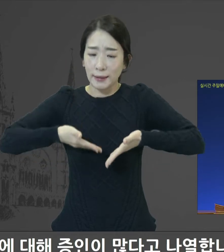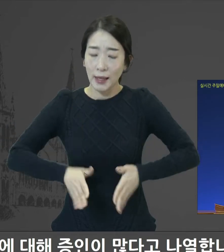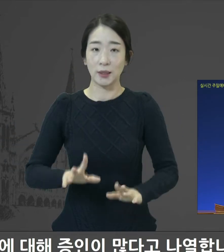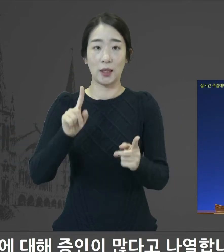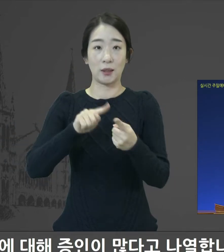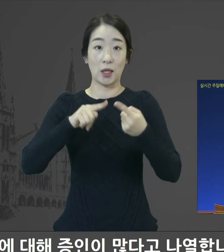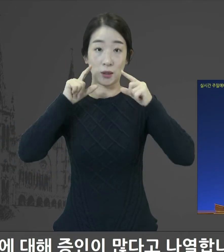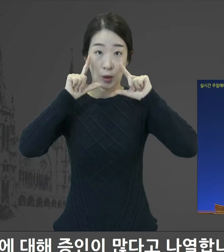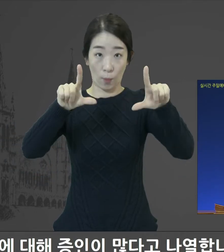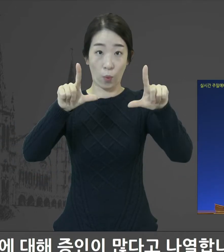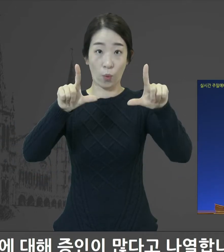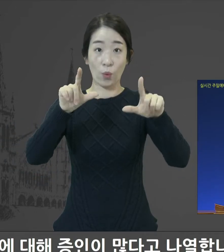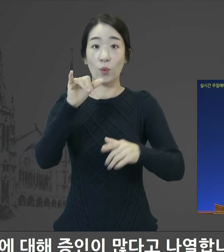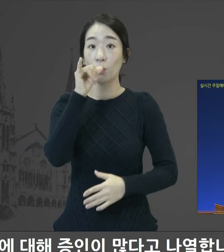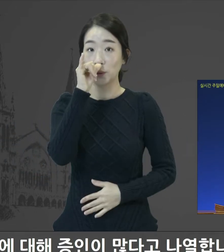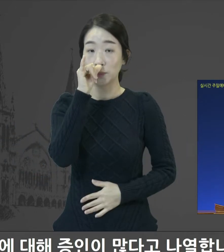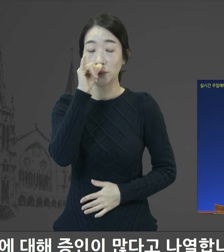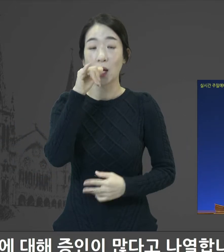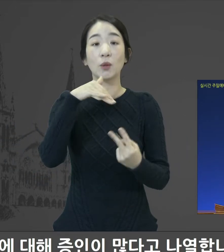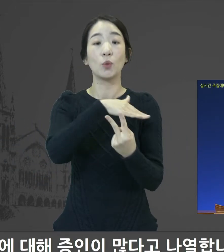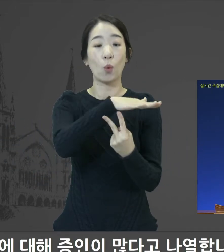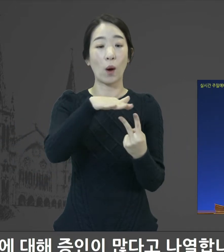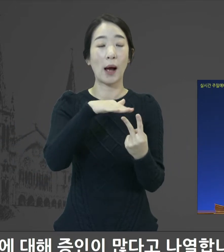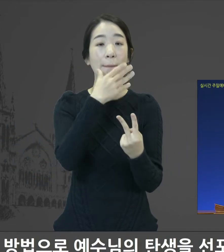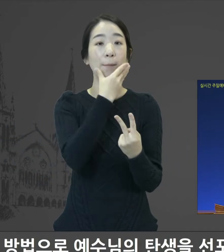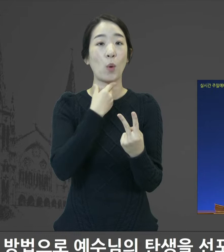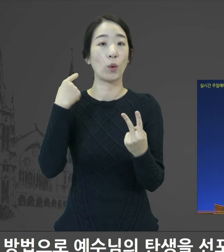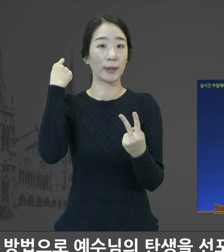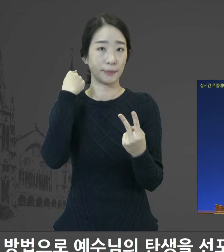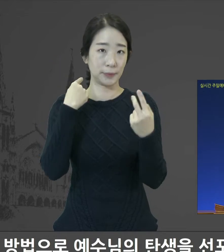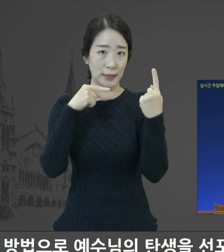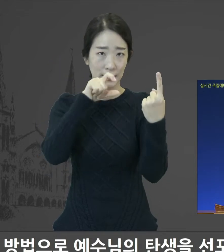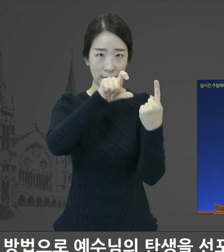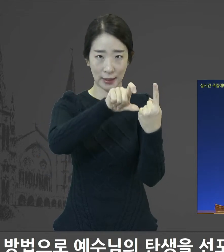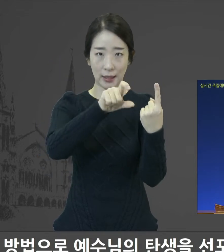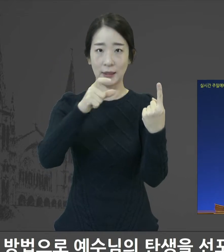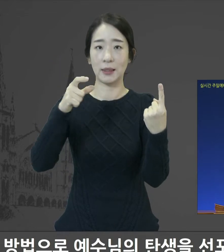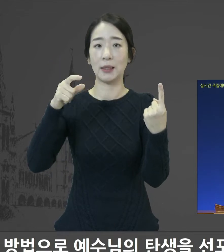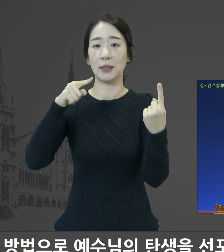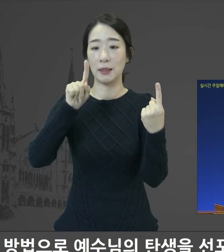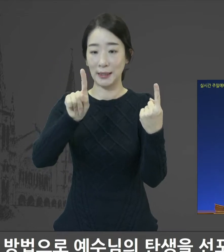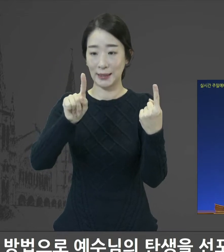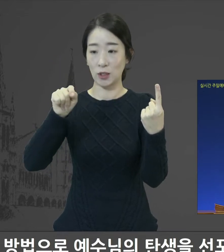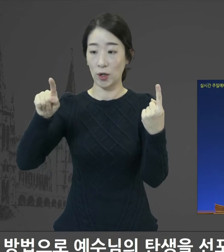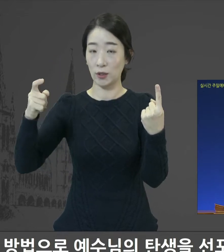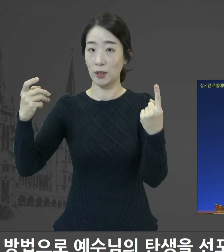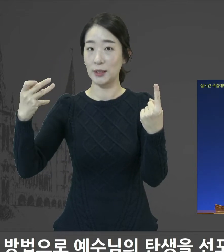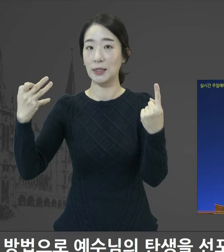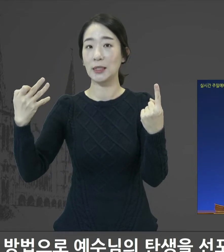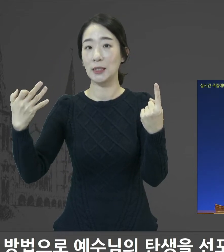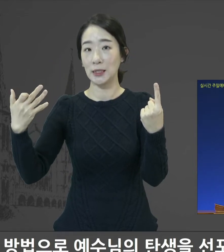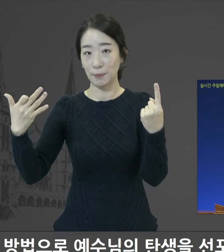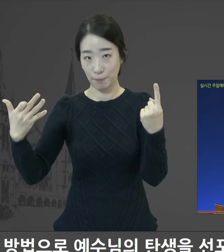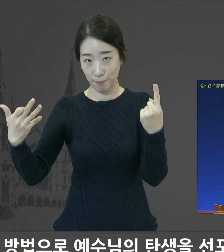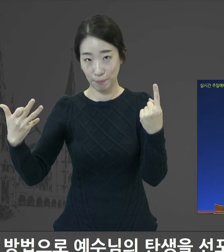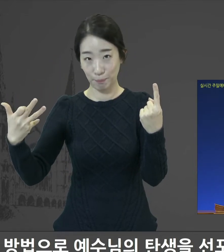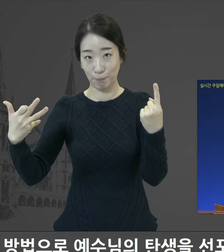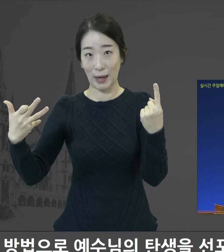겁니다. 그것이 요한복음 1장 1절부터 18절까지의 말씀인데